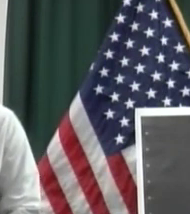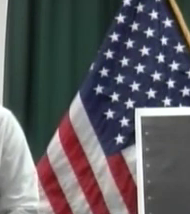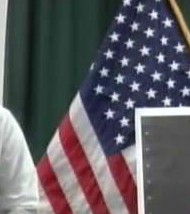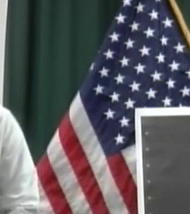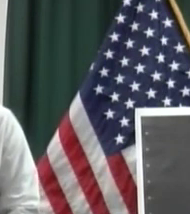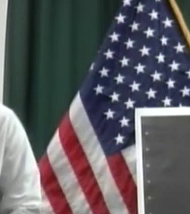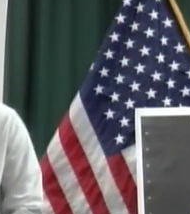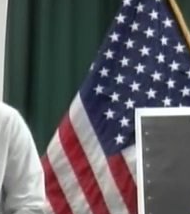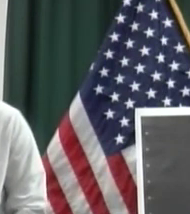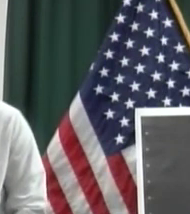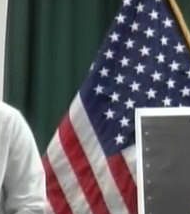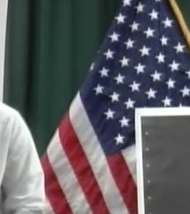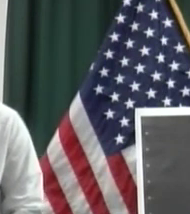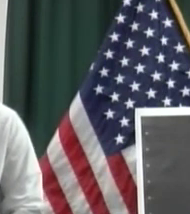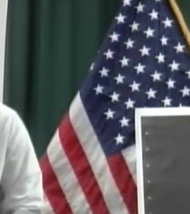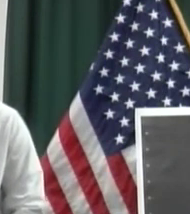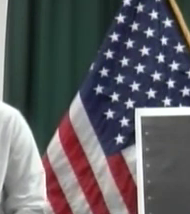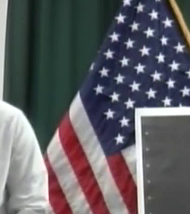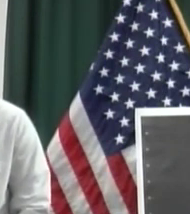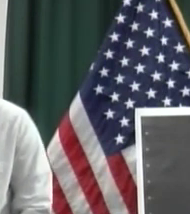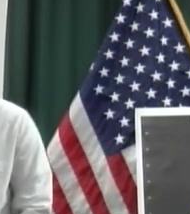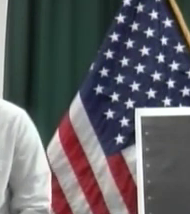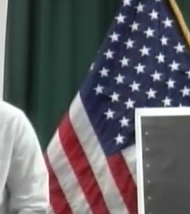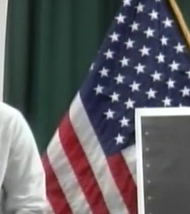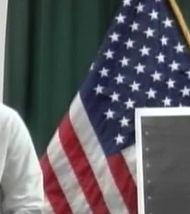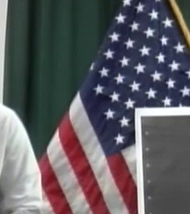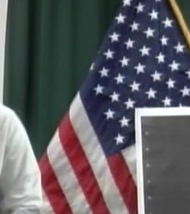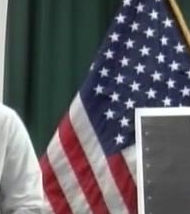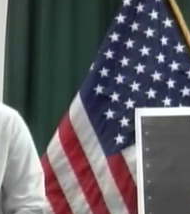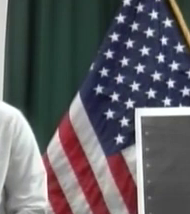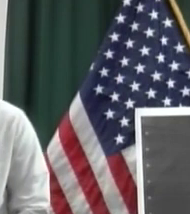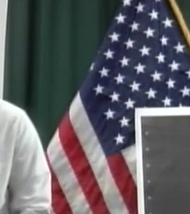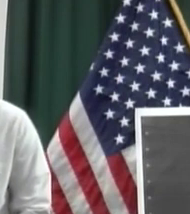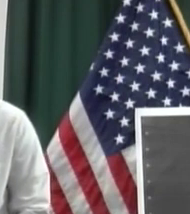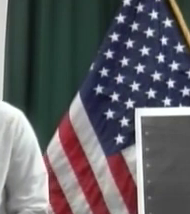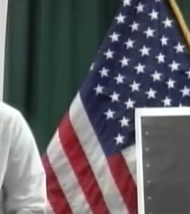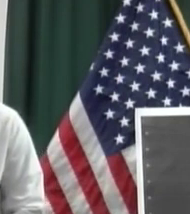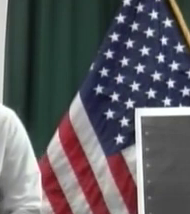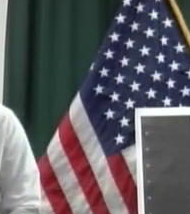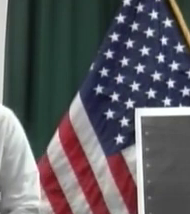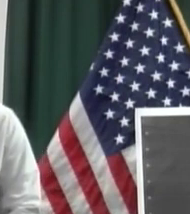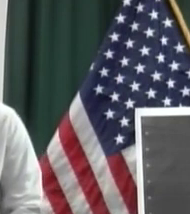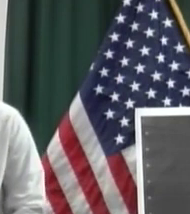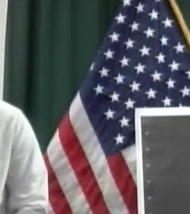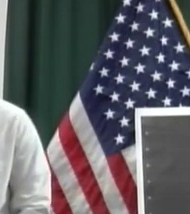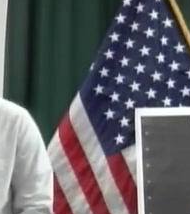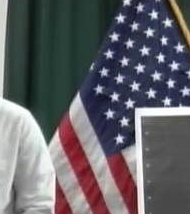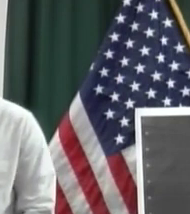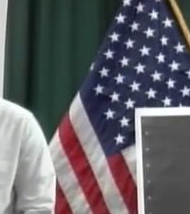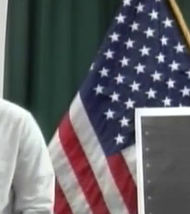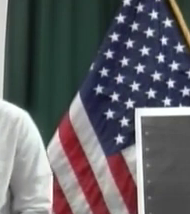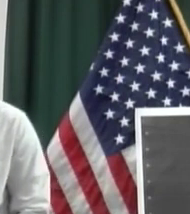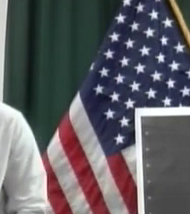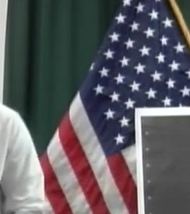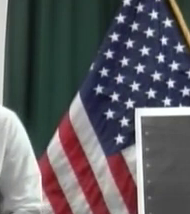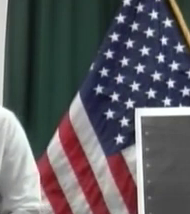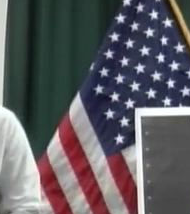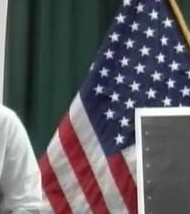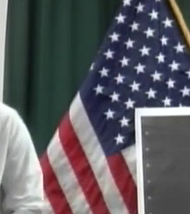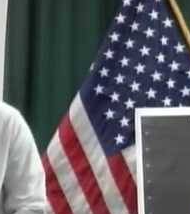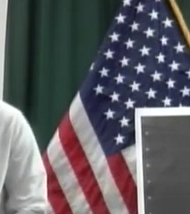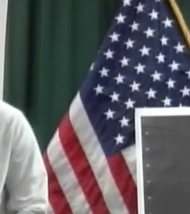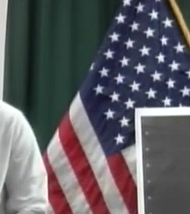en el condado con marcas de distanciamiento, limpieza, mejorar y no más de 25%